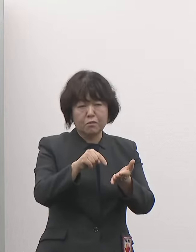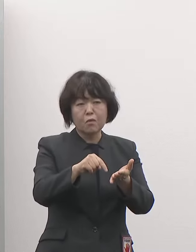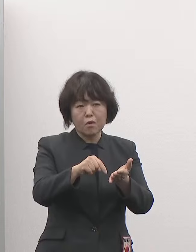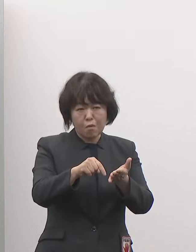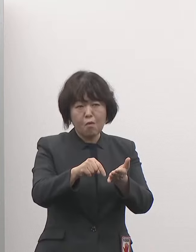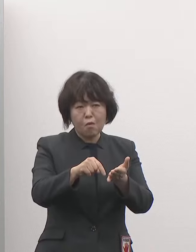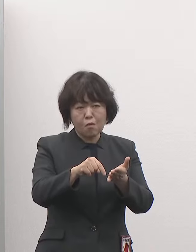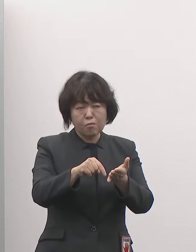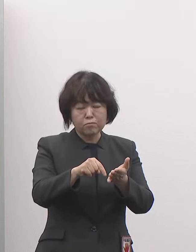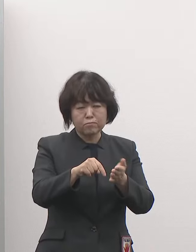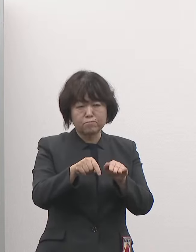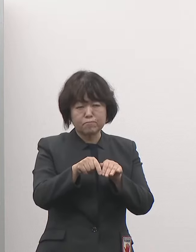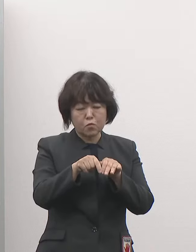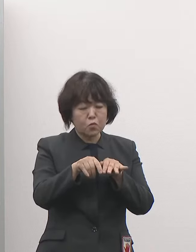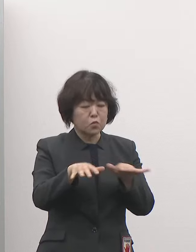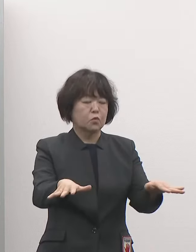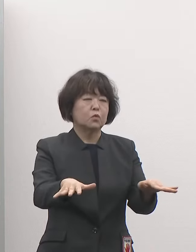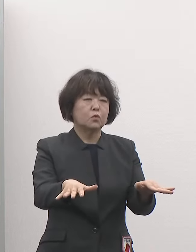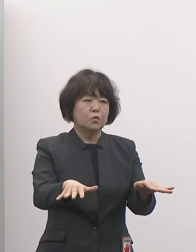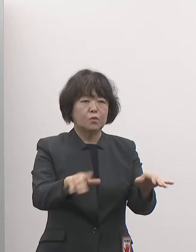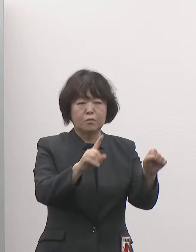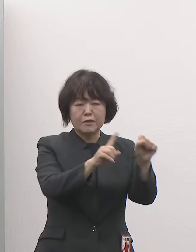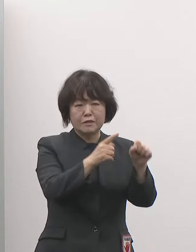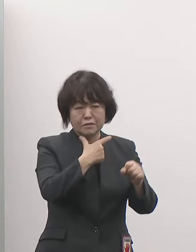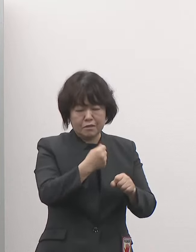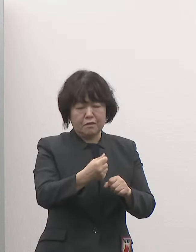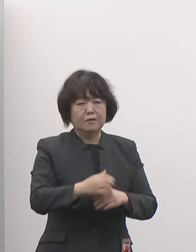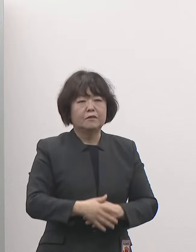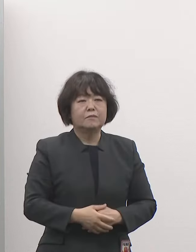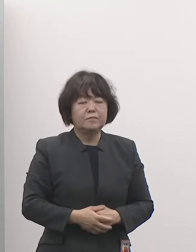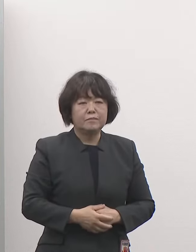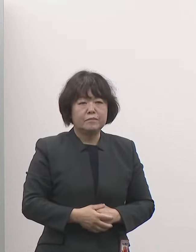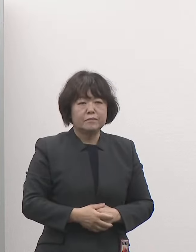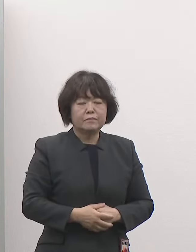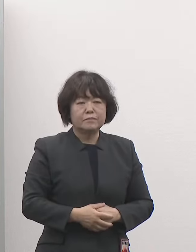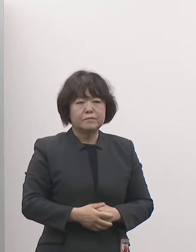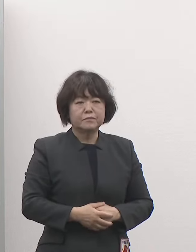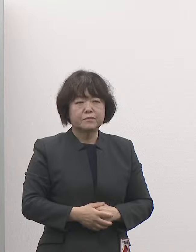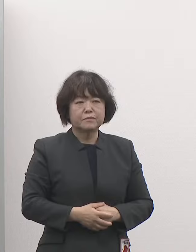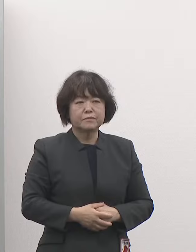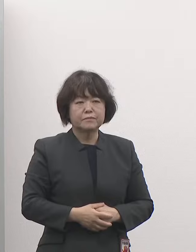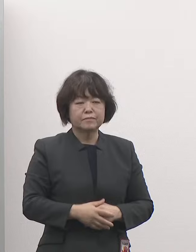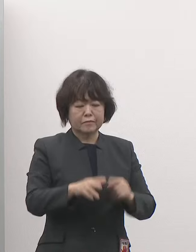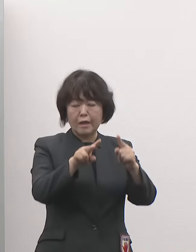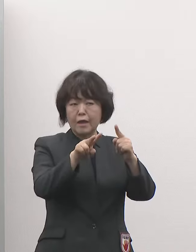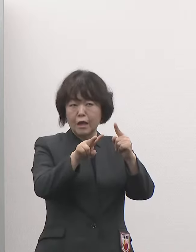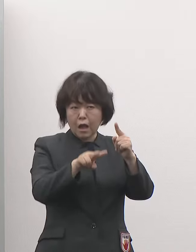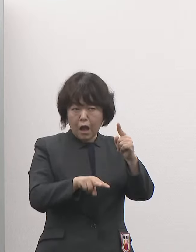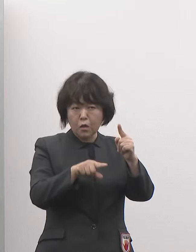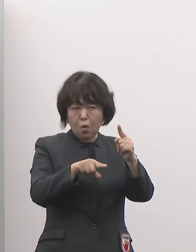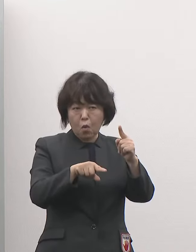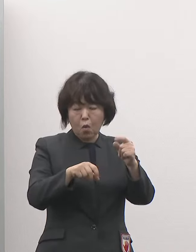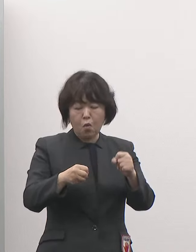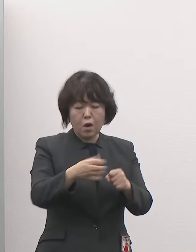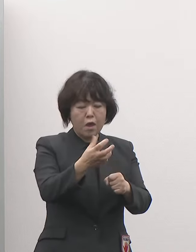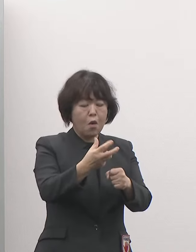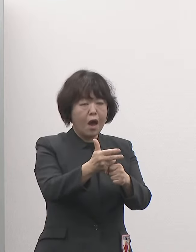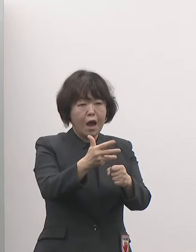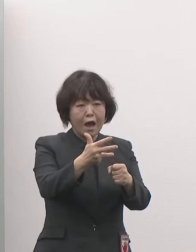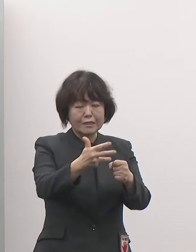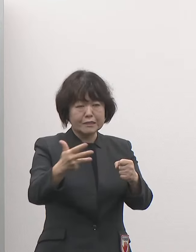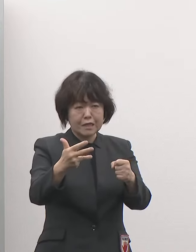大普及を図ってまいりたいと思います。介護につきましては、令和8年度までに介